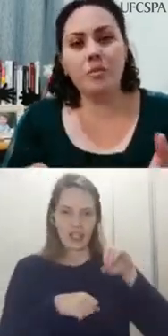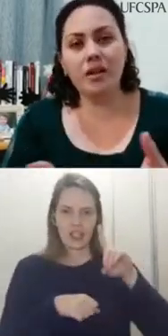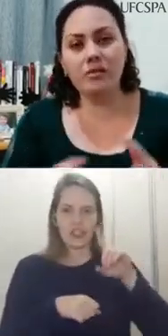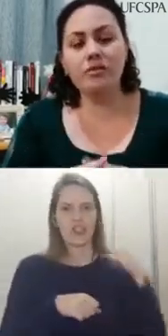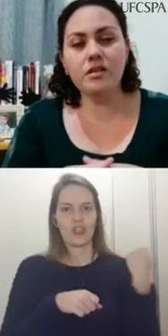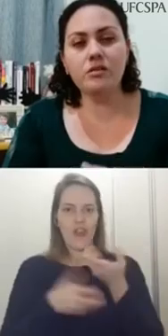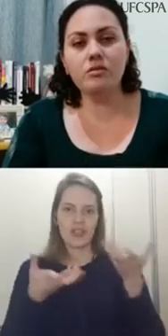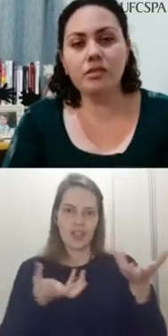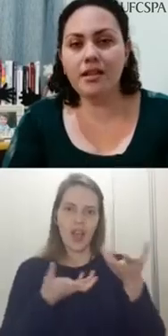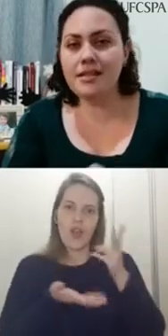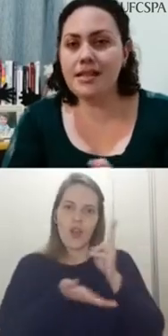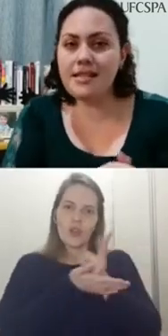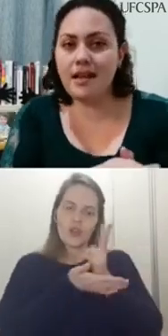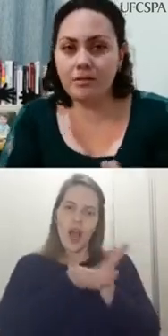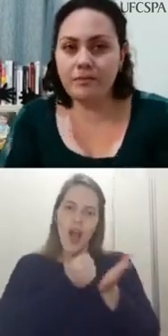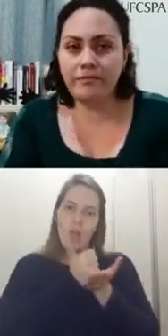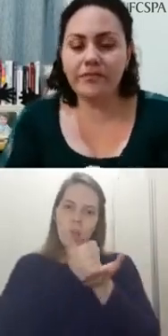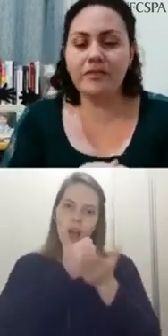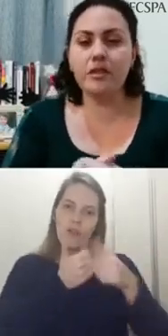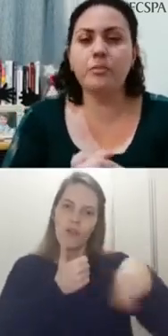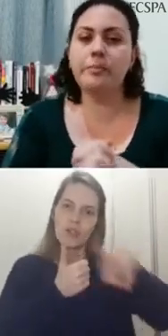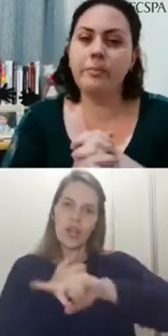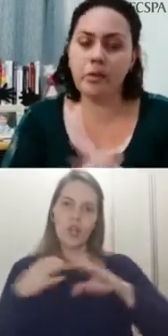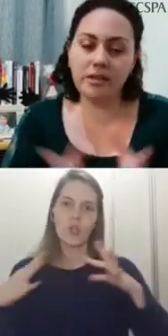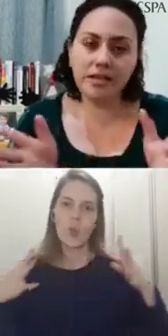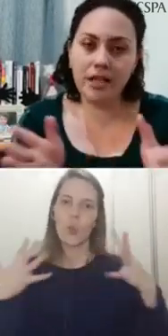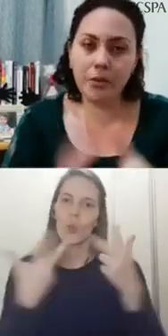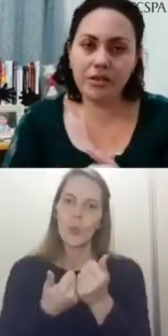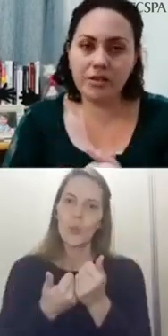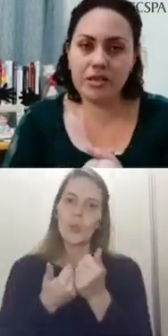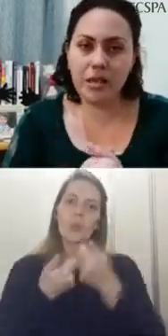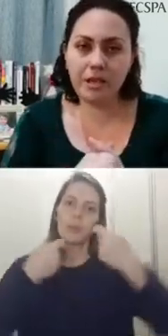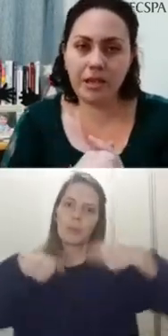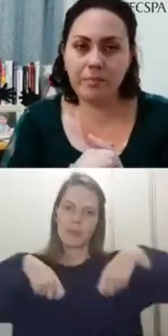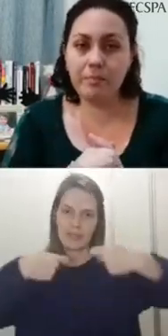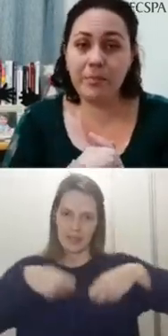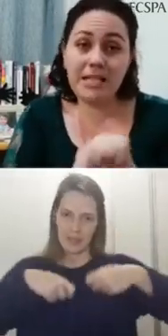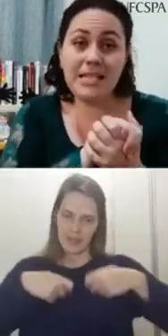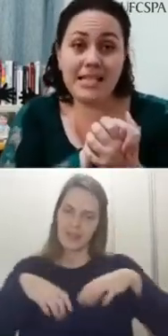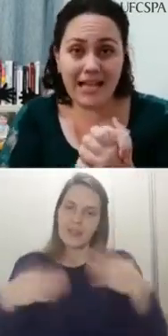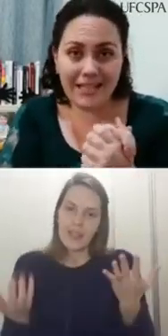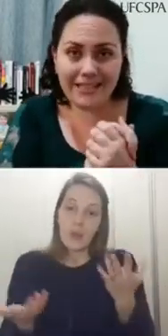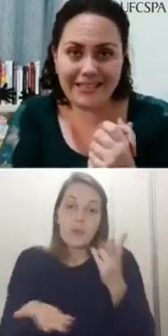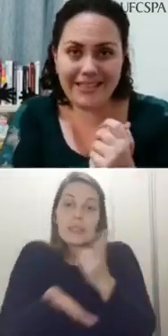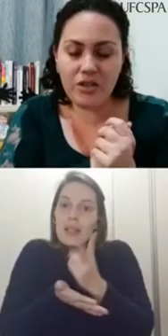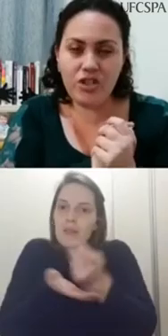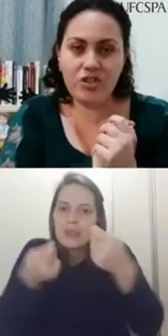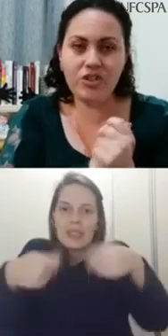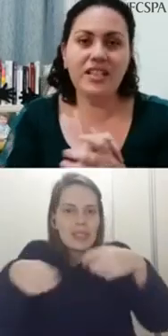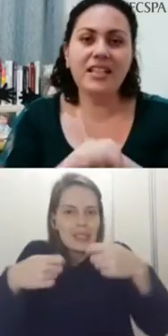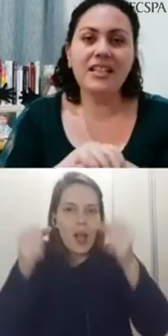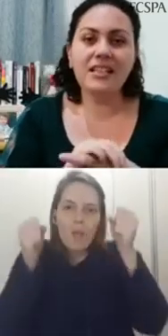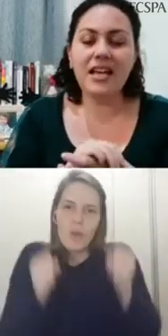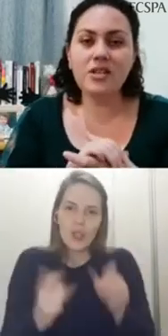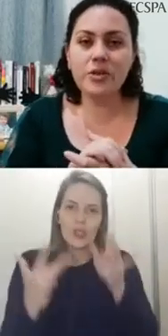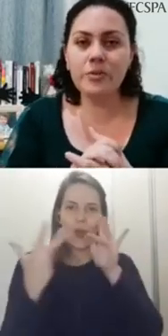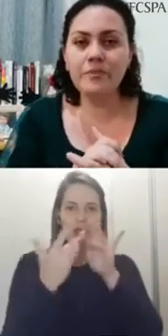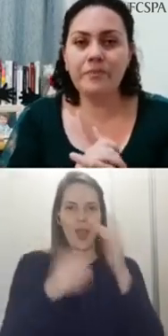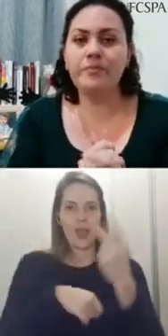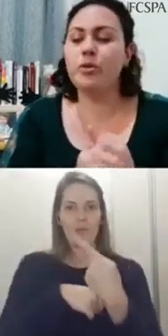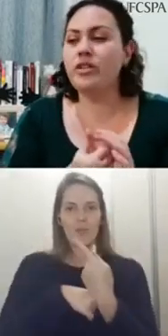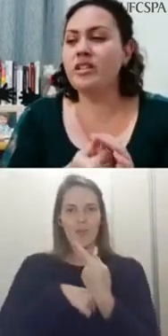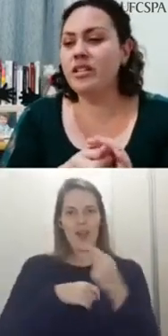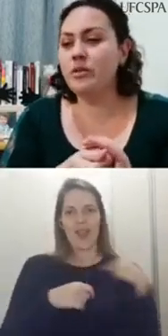os momentos e em tudo que é necessário. Então, podem entrar em contato sempre que precisarem, tá, gente? E é